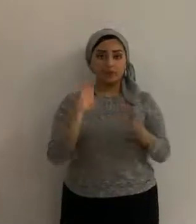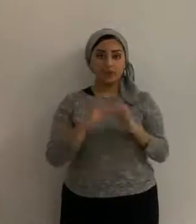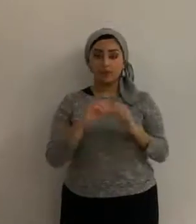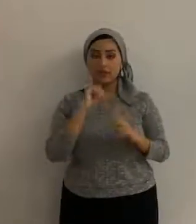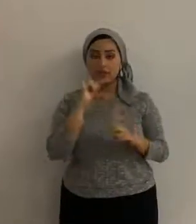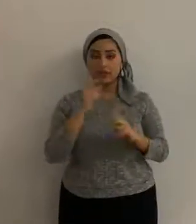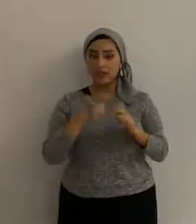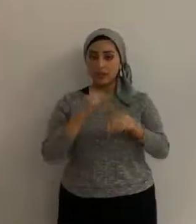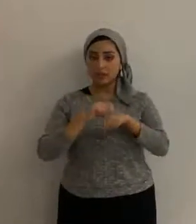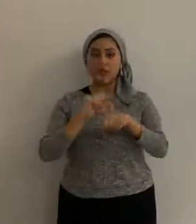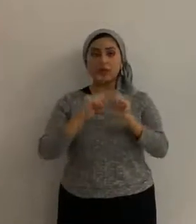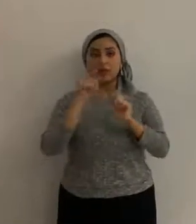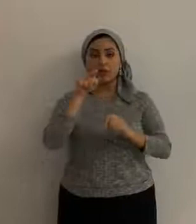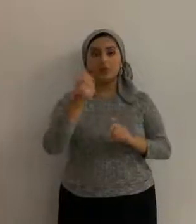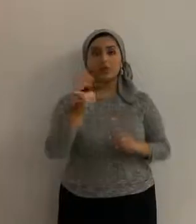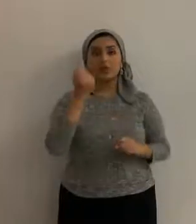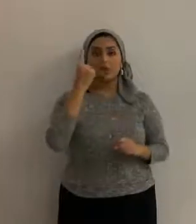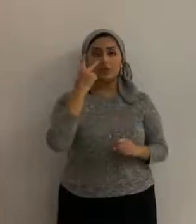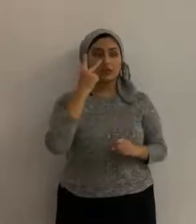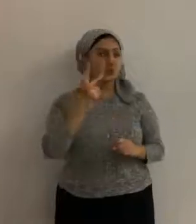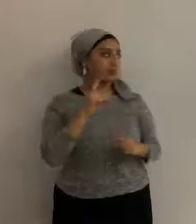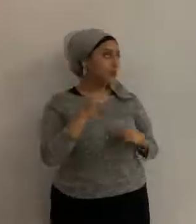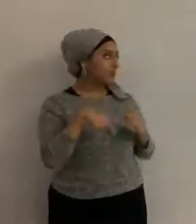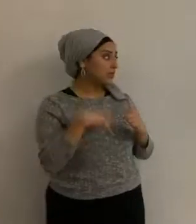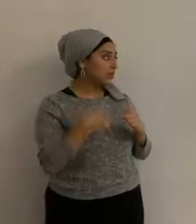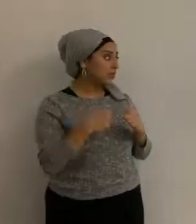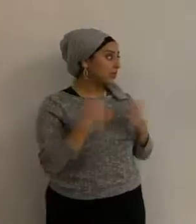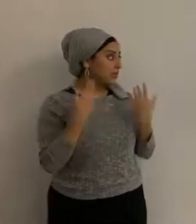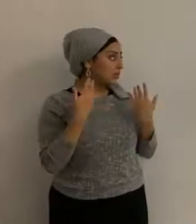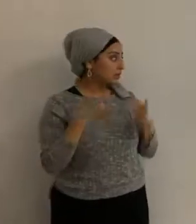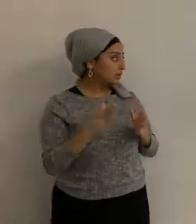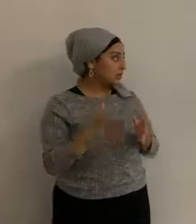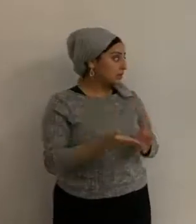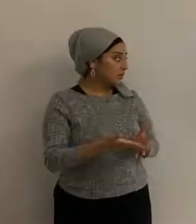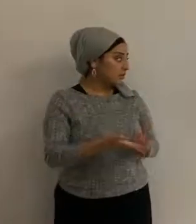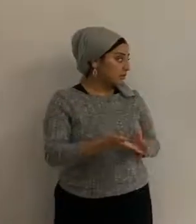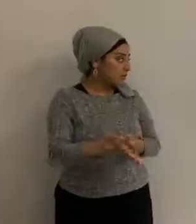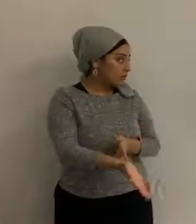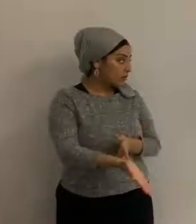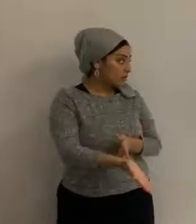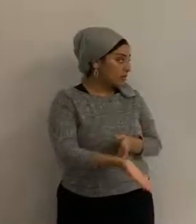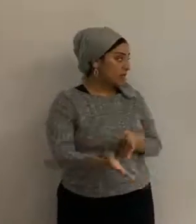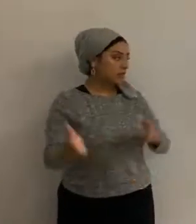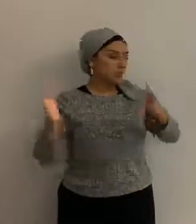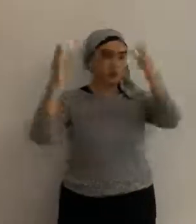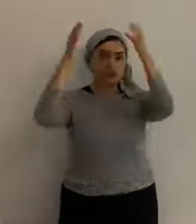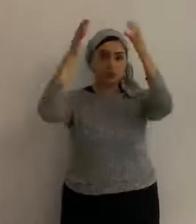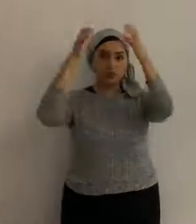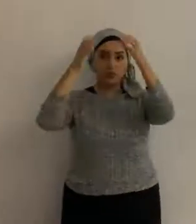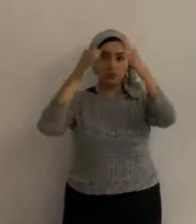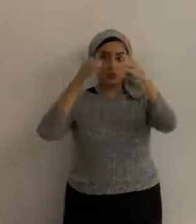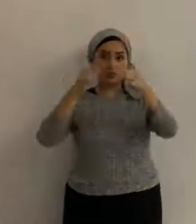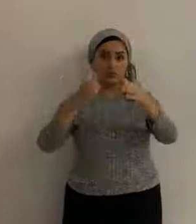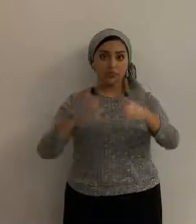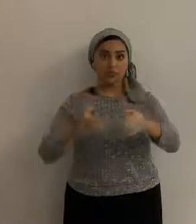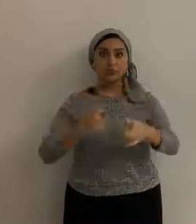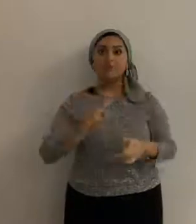es para que ustedes vean que después de haber barrenado, se mete el fierro, se mete el molde, se mete el